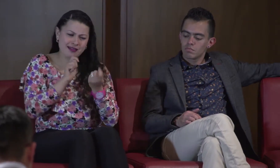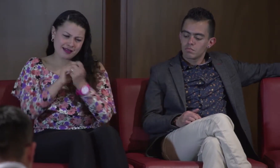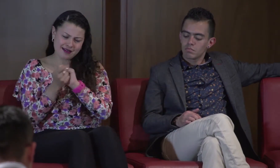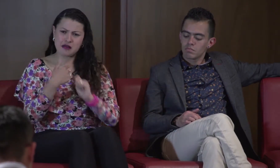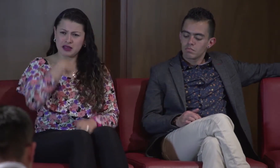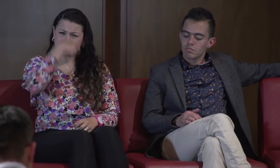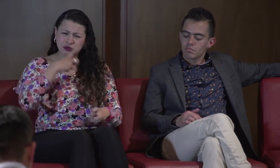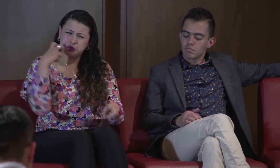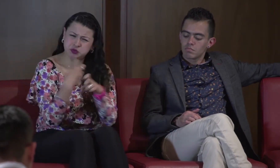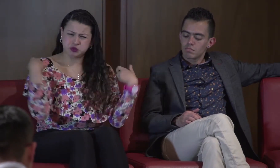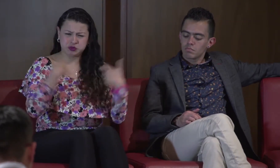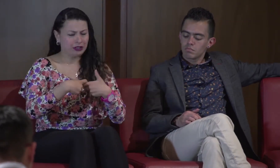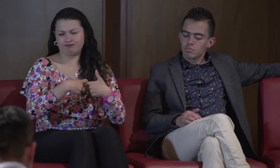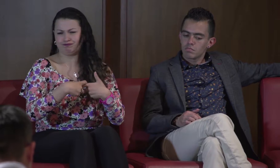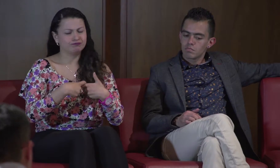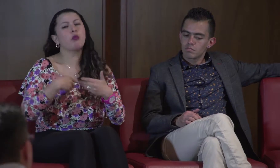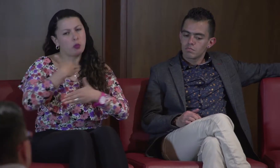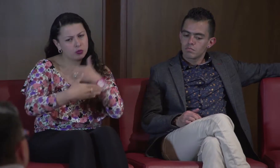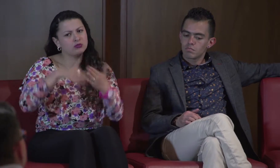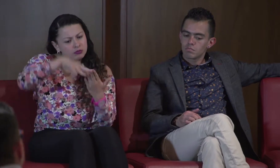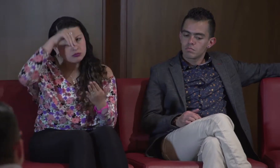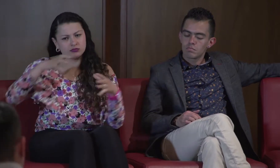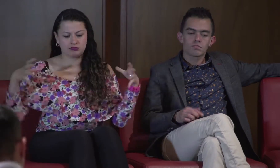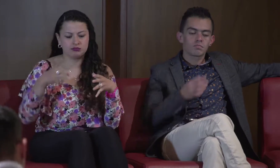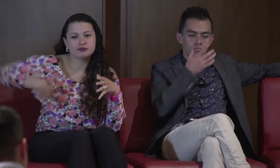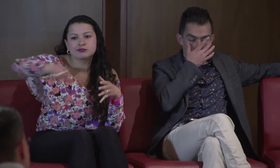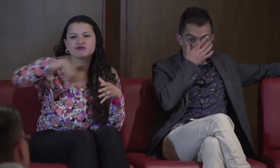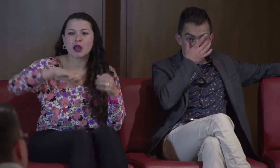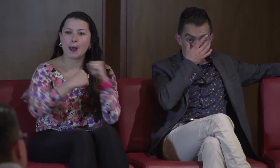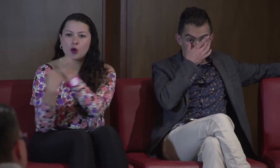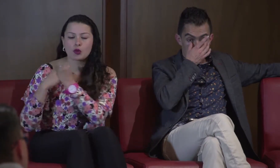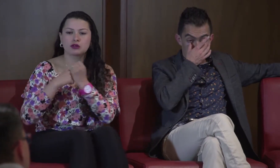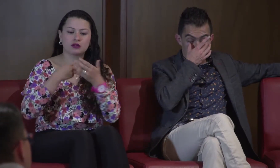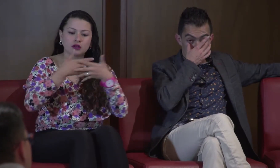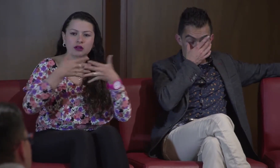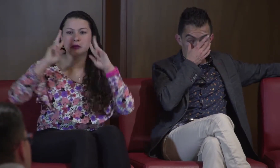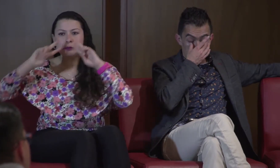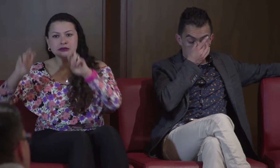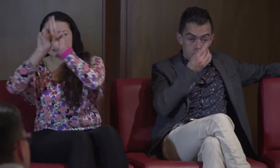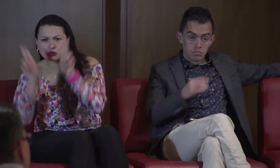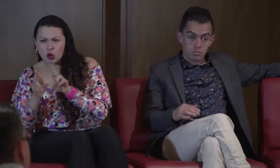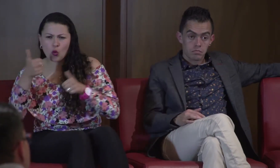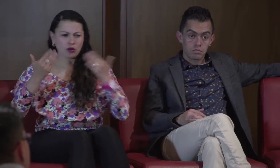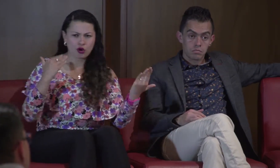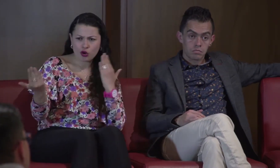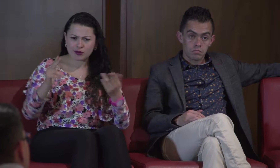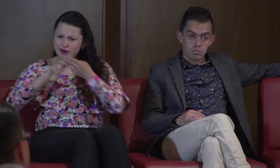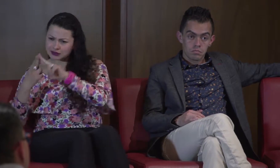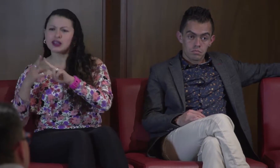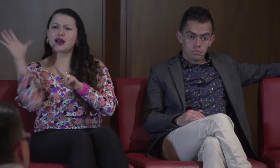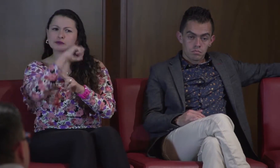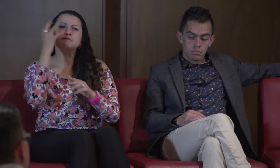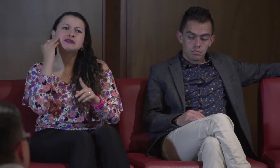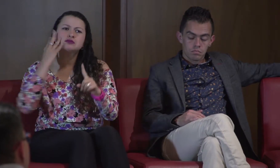cuerpo, así que asimismo yo entendí que debía hacer este proceso de conceptualizar, de recibir también una retroalimentación